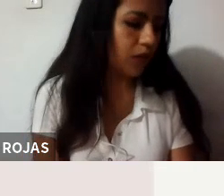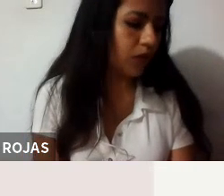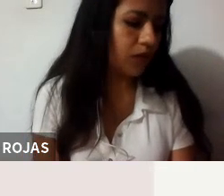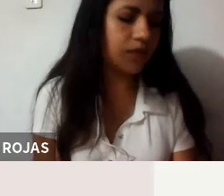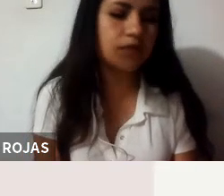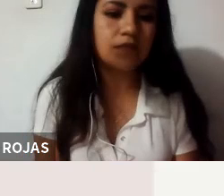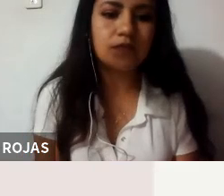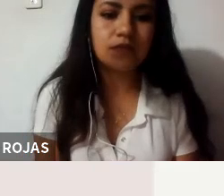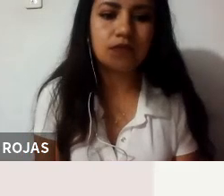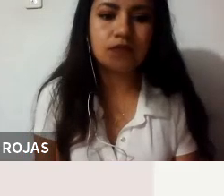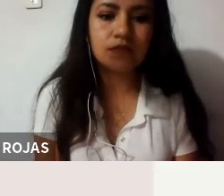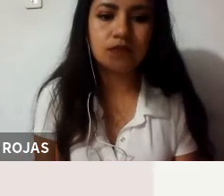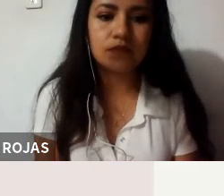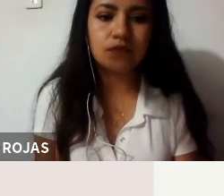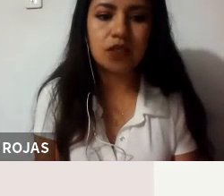salud,